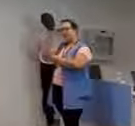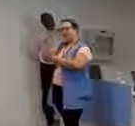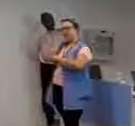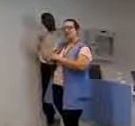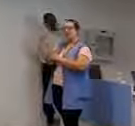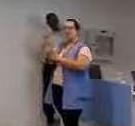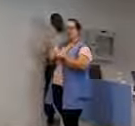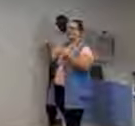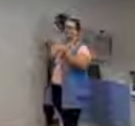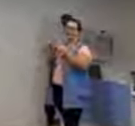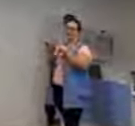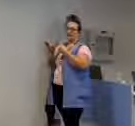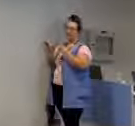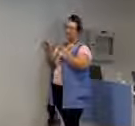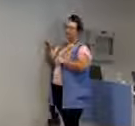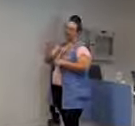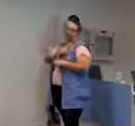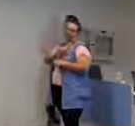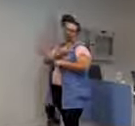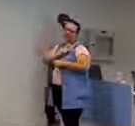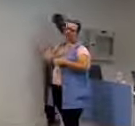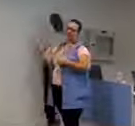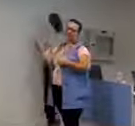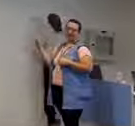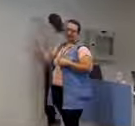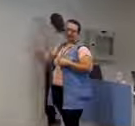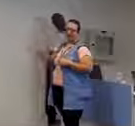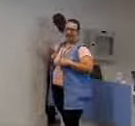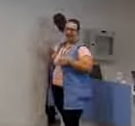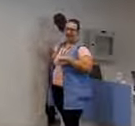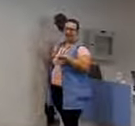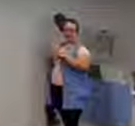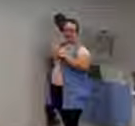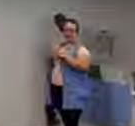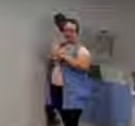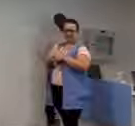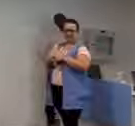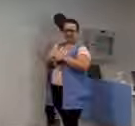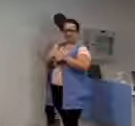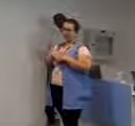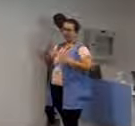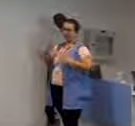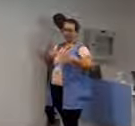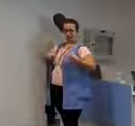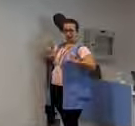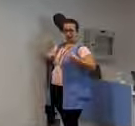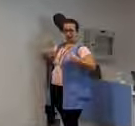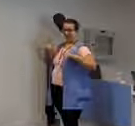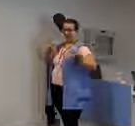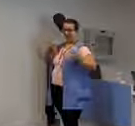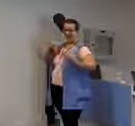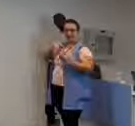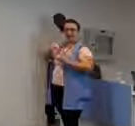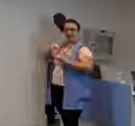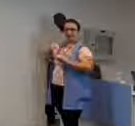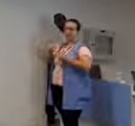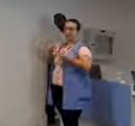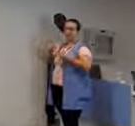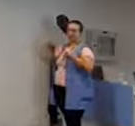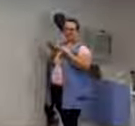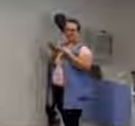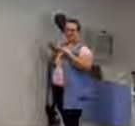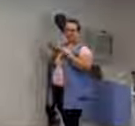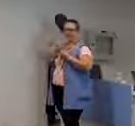argentina aqui, uma coisa que escorregava aqui e vinha participar. Hoje a concorrência é mundial, a gente concorre com